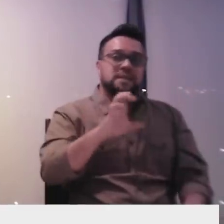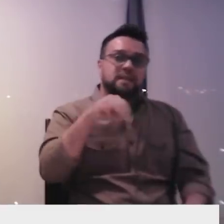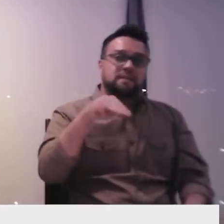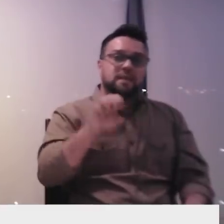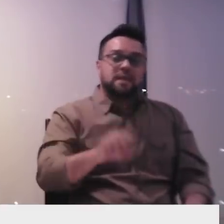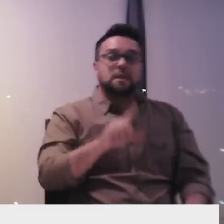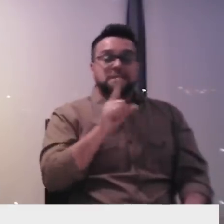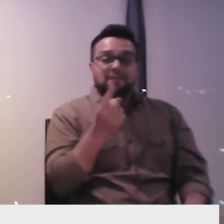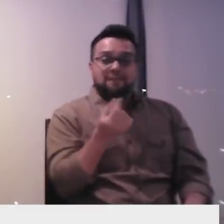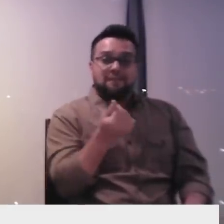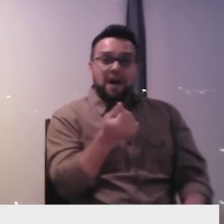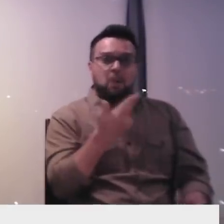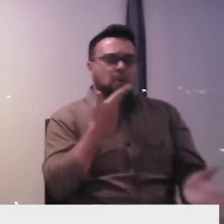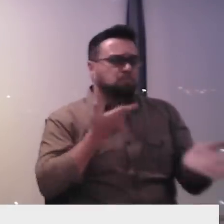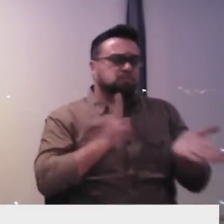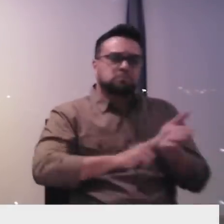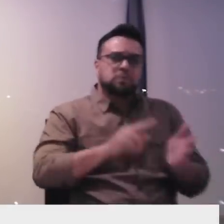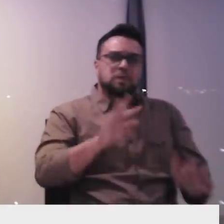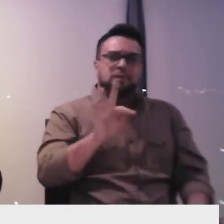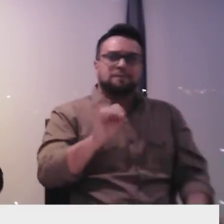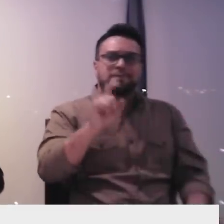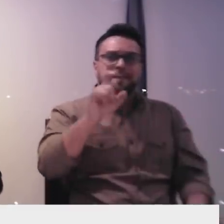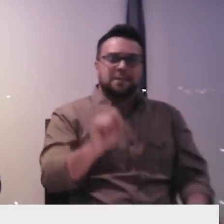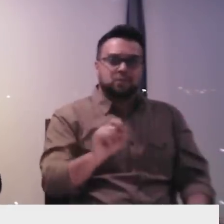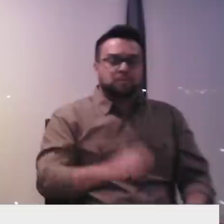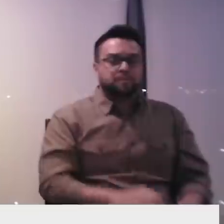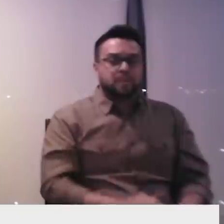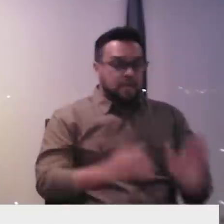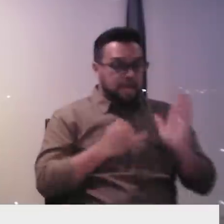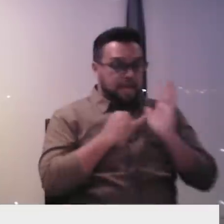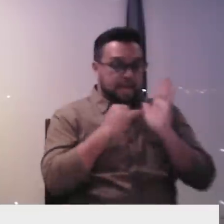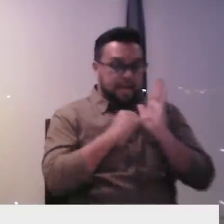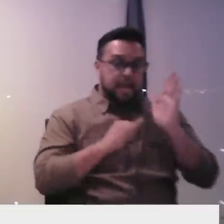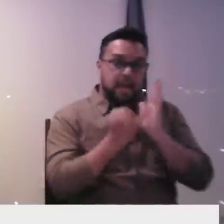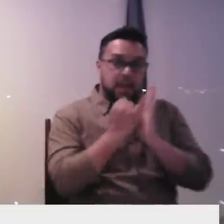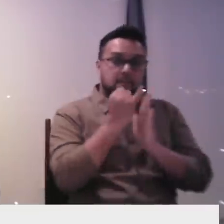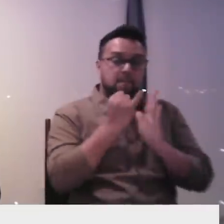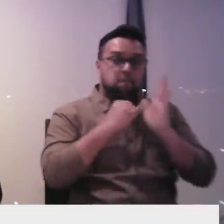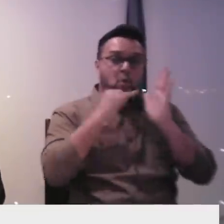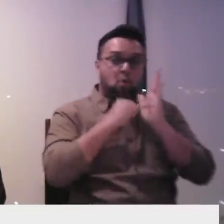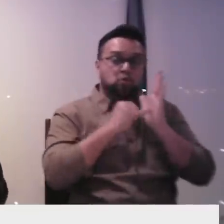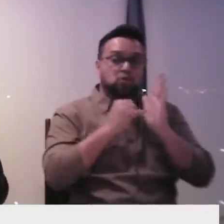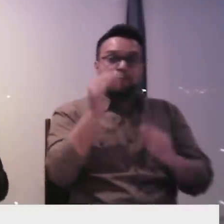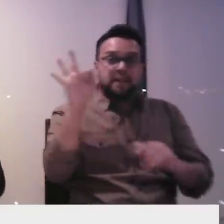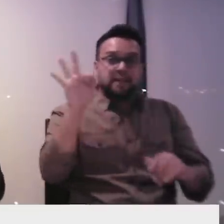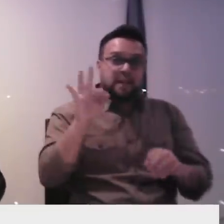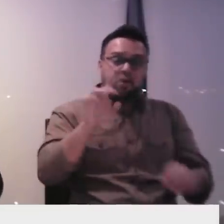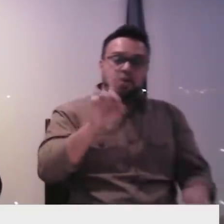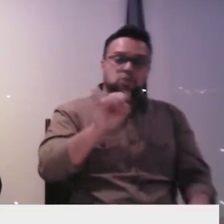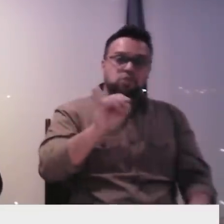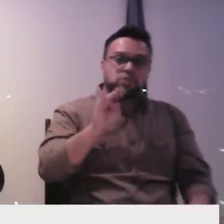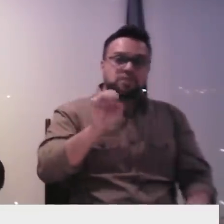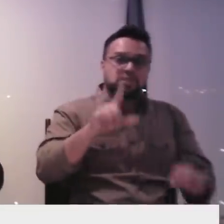valor nominal fixo. O que é nominal fixo? O imposto federal no diesel, na gasolina, no álcool, é um valor